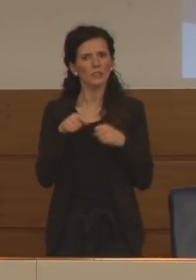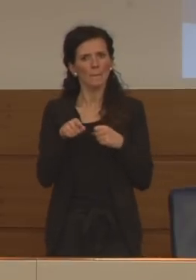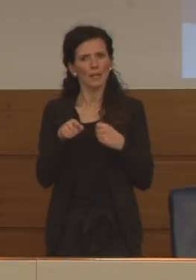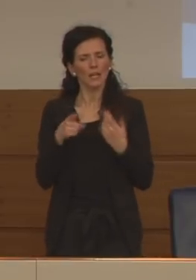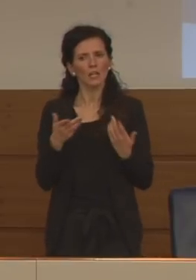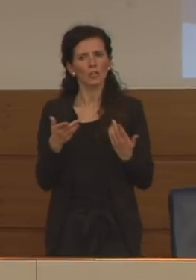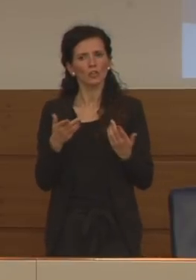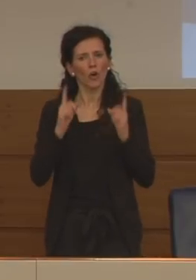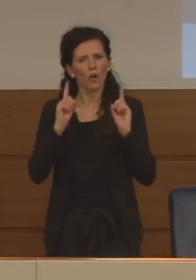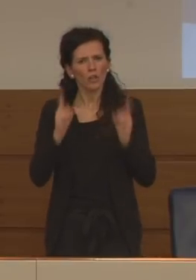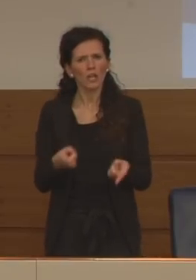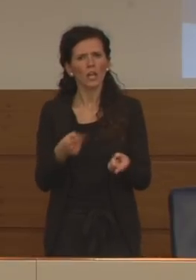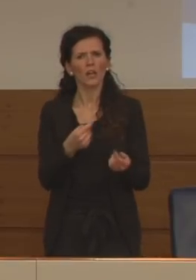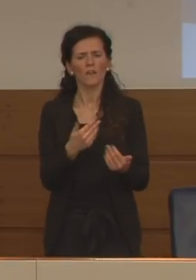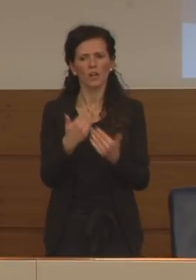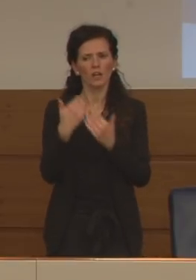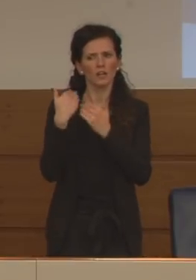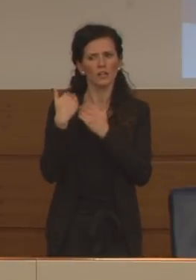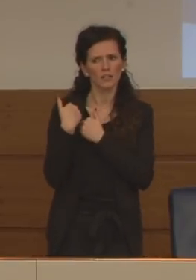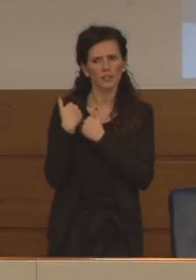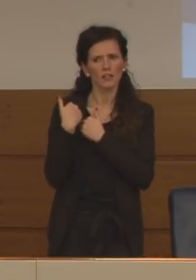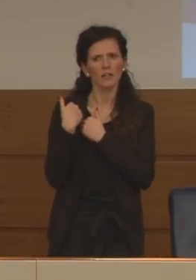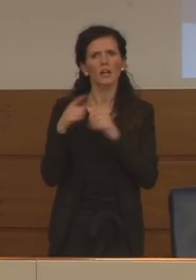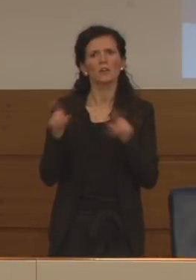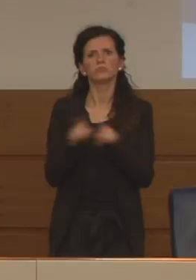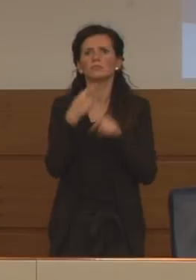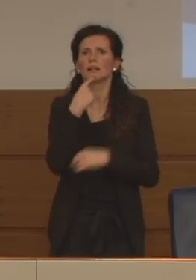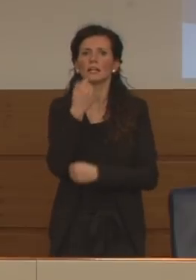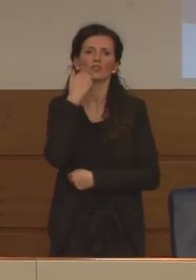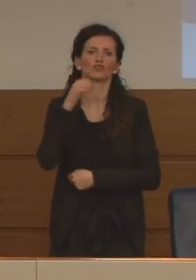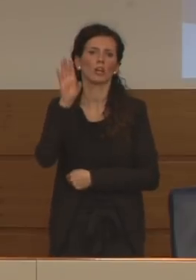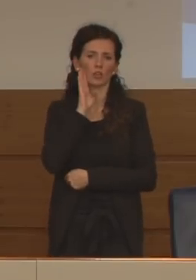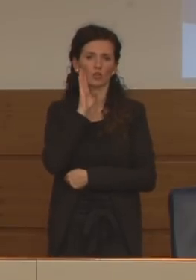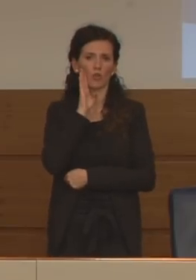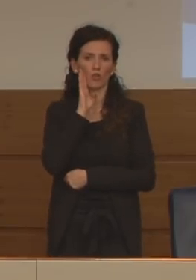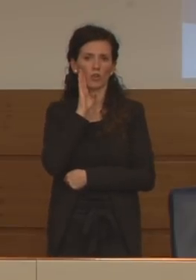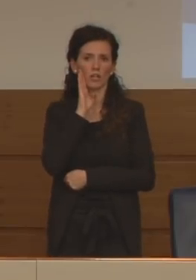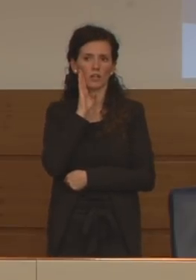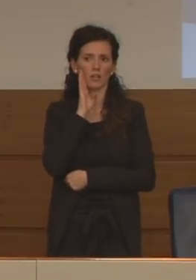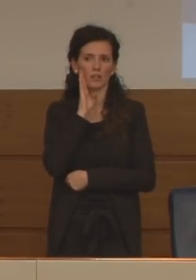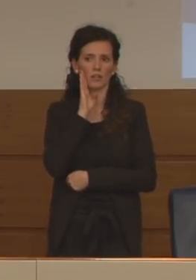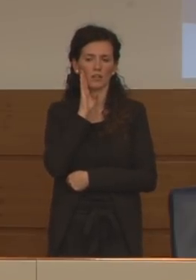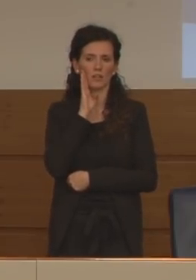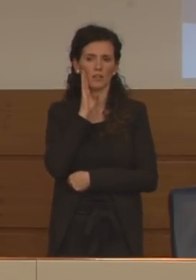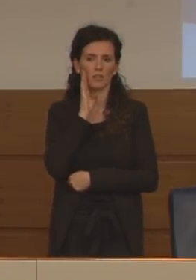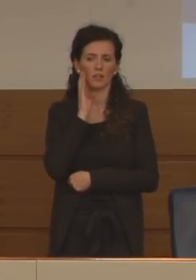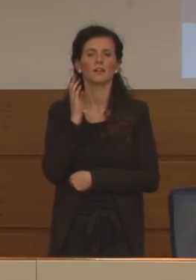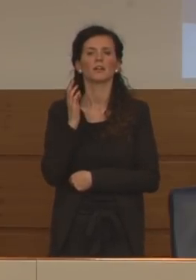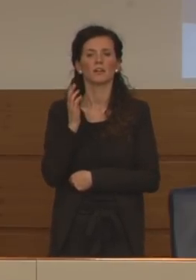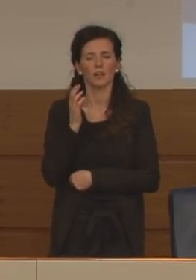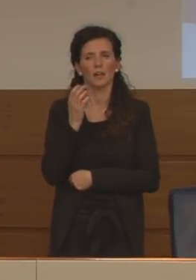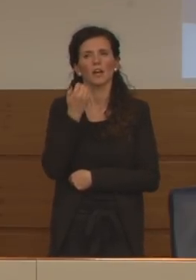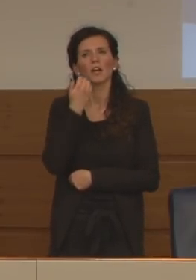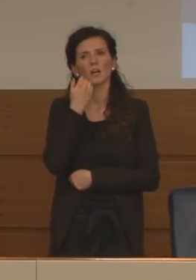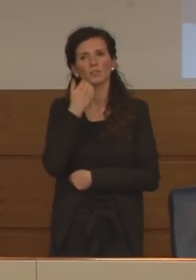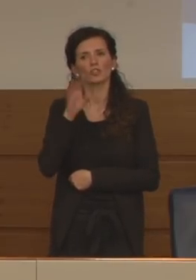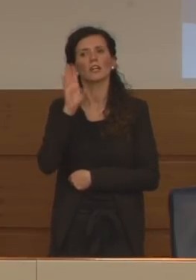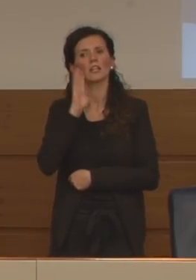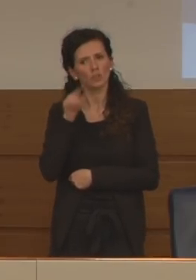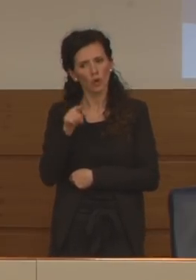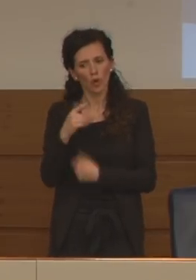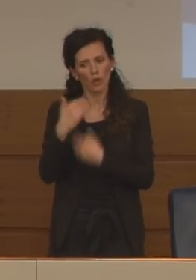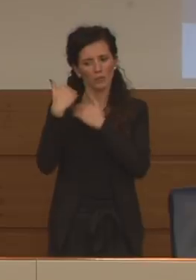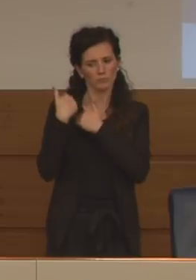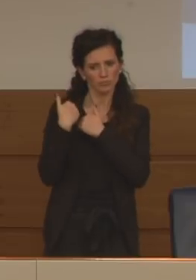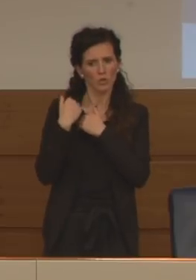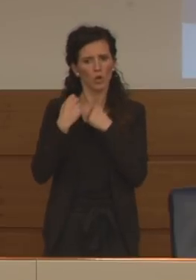devono farsi carico dei nostri genitori e si fanno carico con le con la adottare comportamenti ma